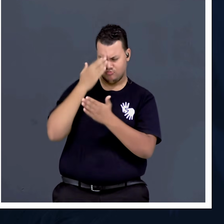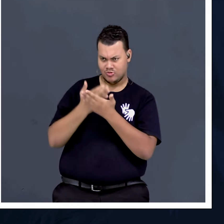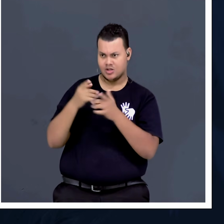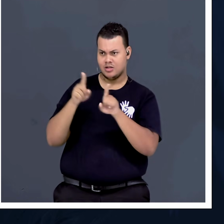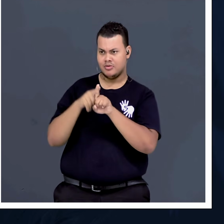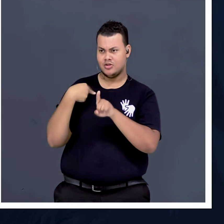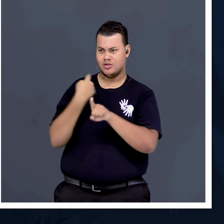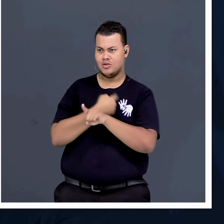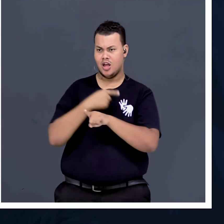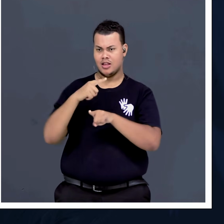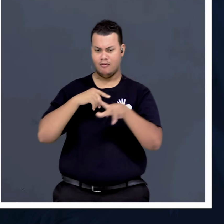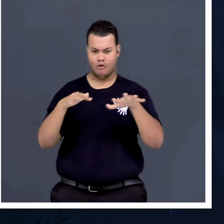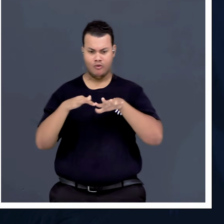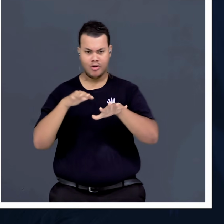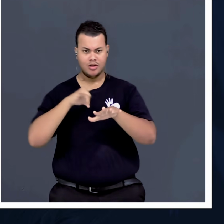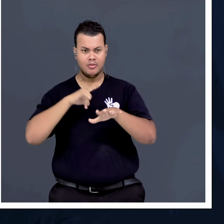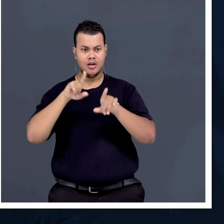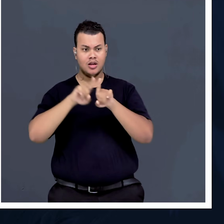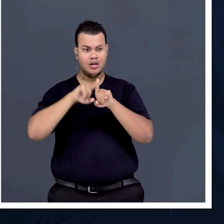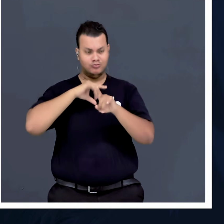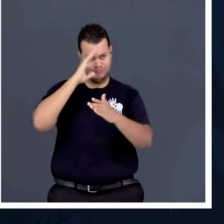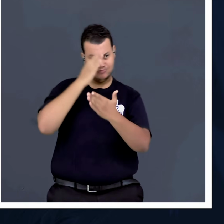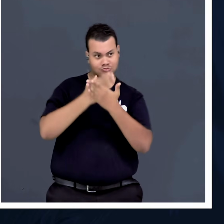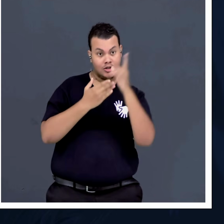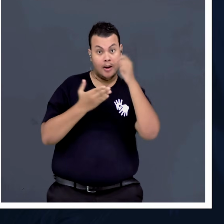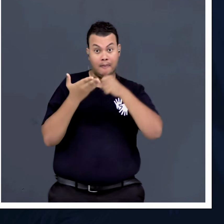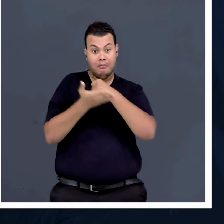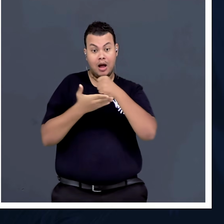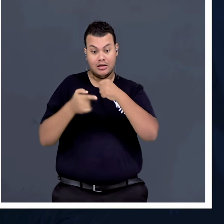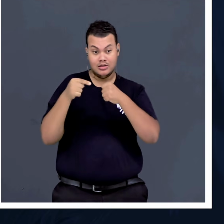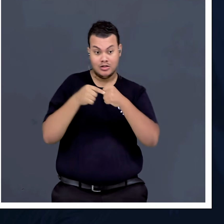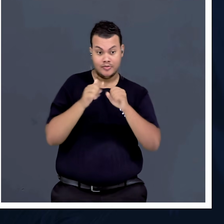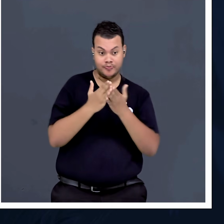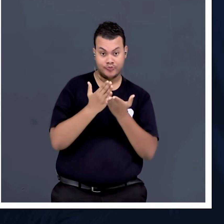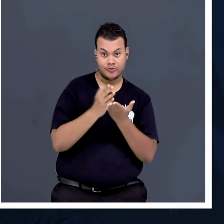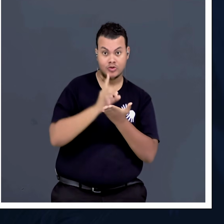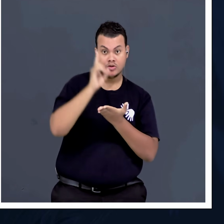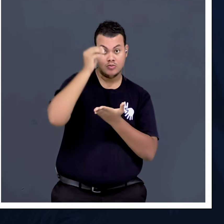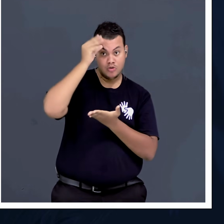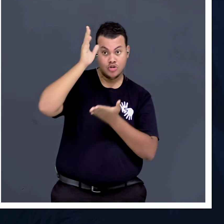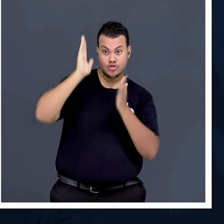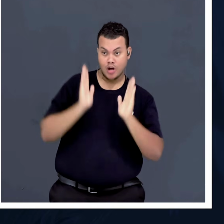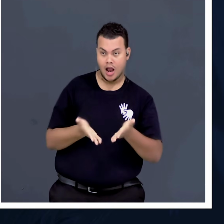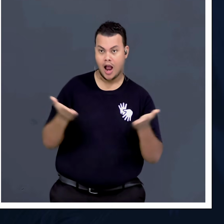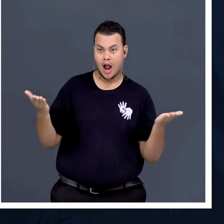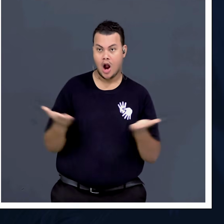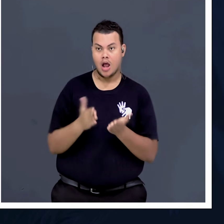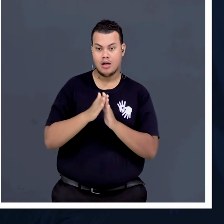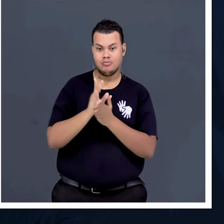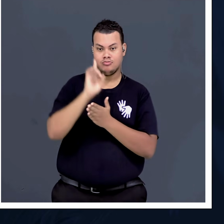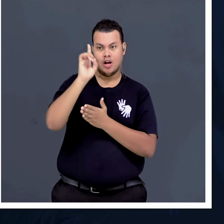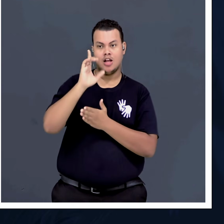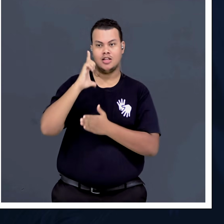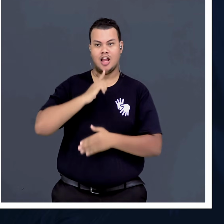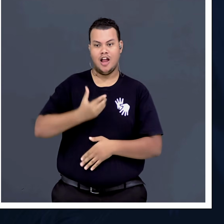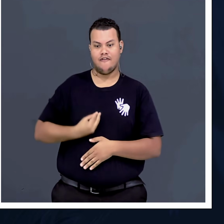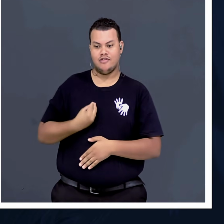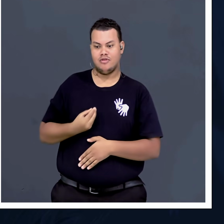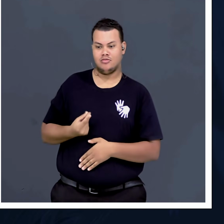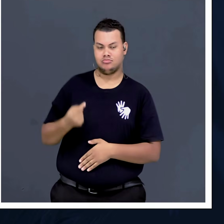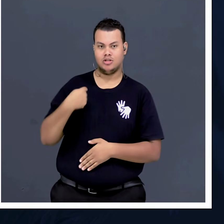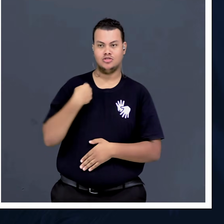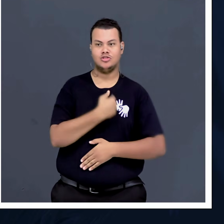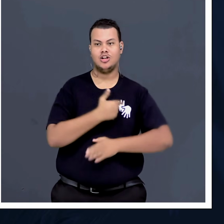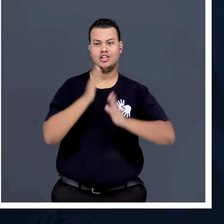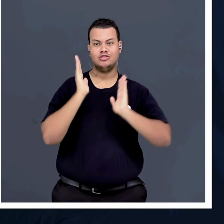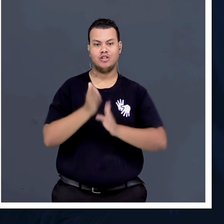nos movemos com base nesse conhecimento. E a palavra do Senhor permanece viva em nossas vidas.